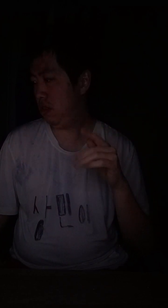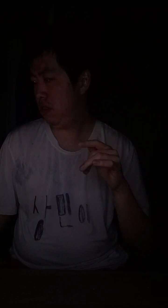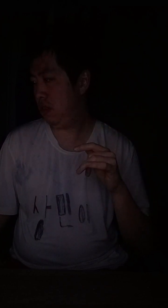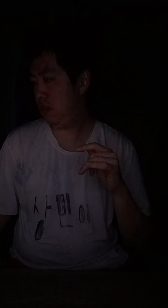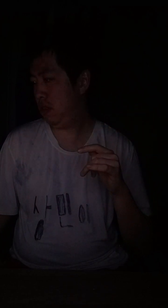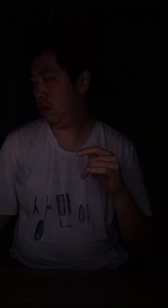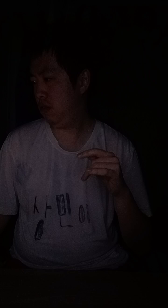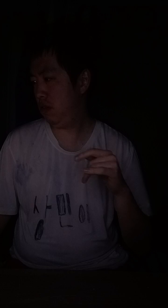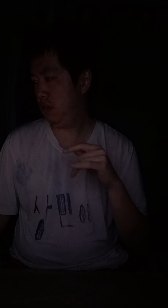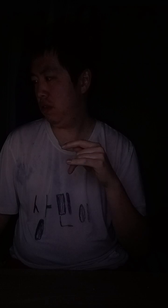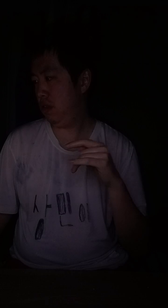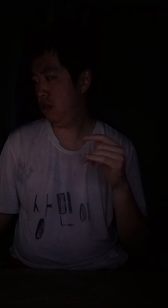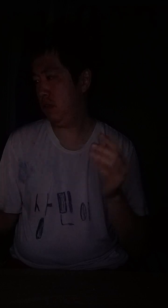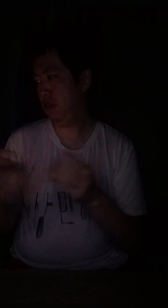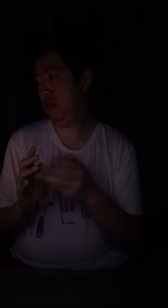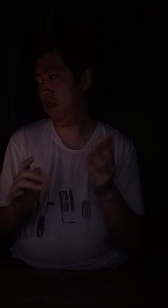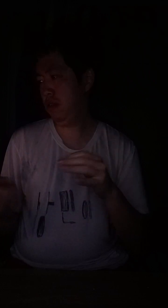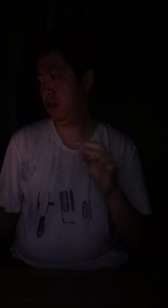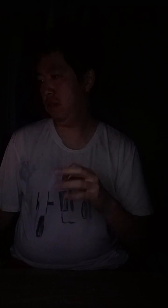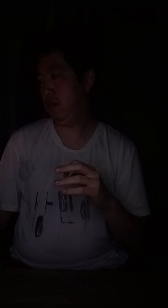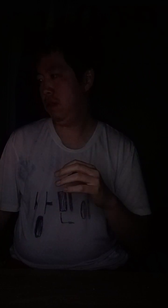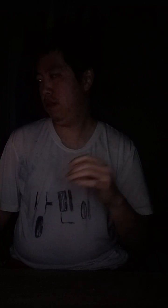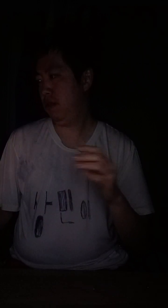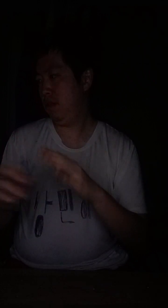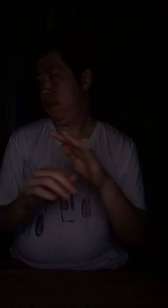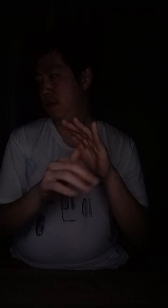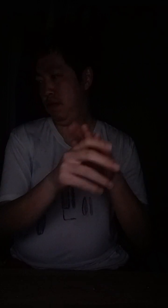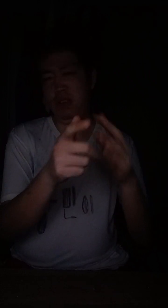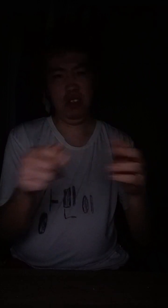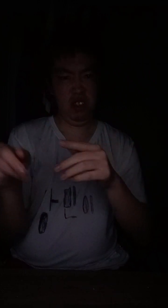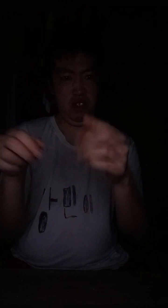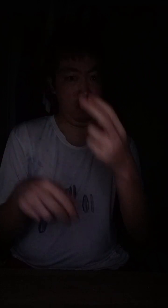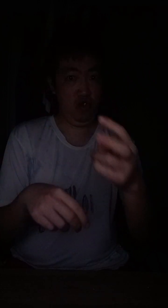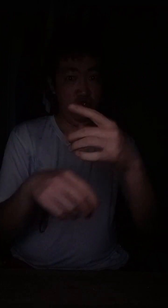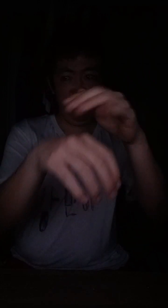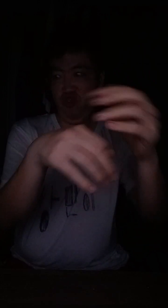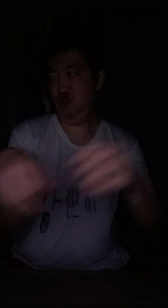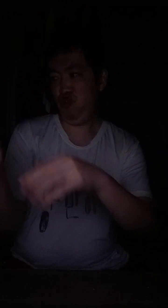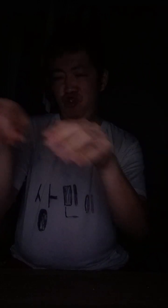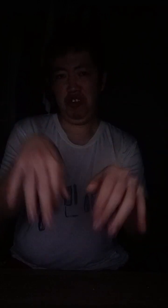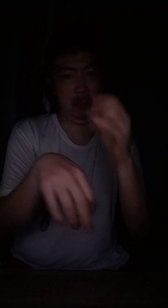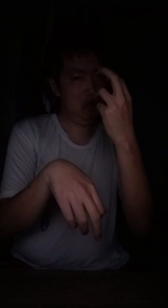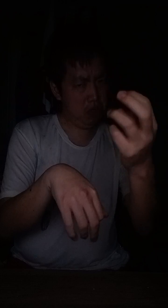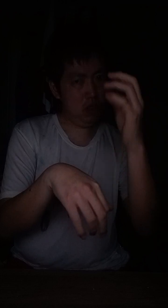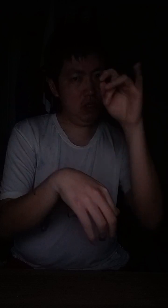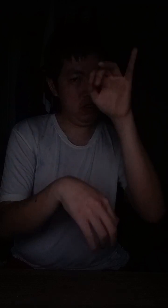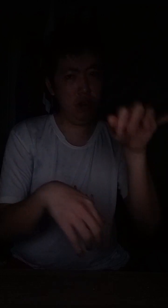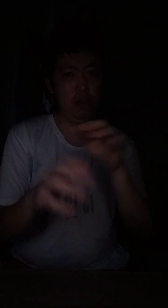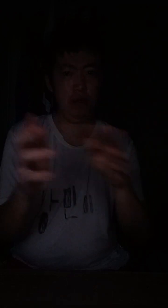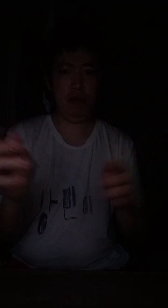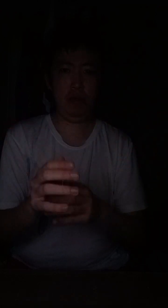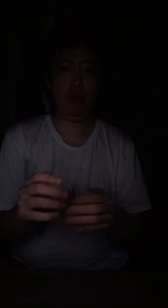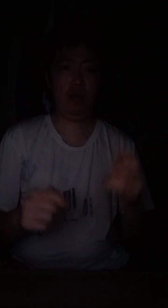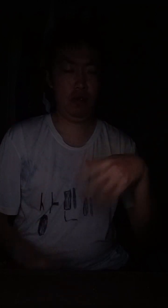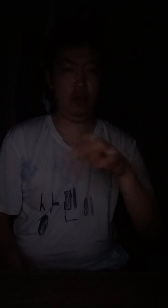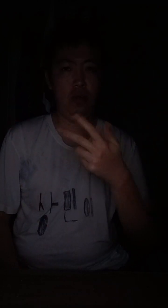파악됐습니다. 검찰은 오늘 여 사령관을 피의자 신분으로 2번째 불러 조사했는데 증거 인멸 시도 혐의를 추가해